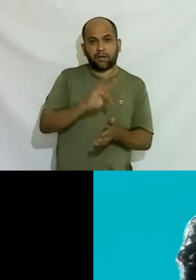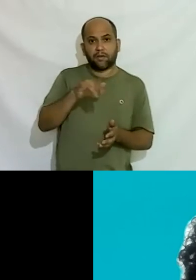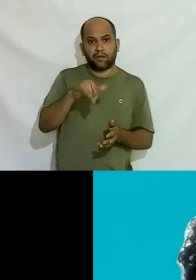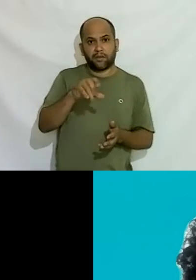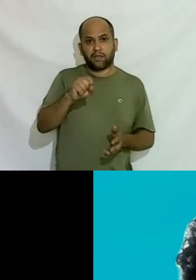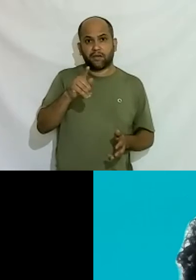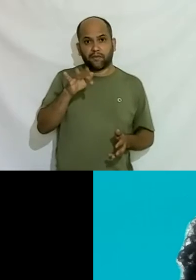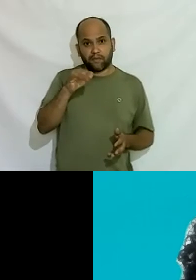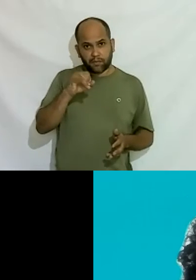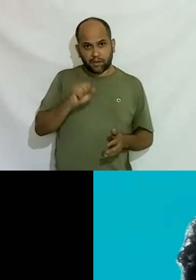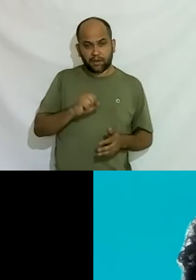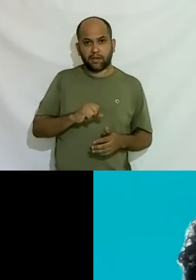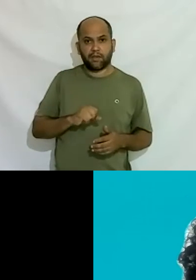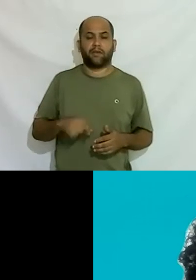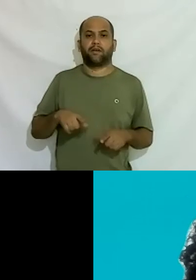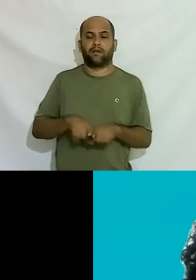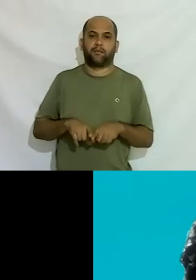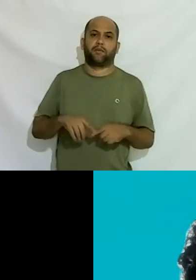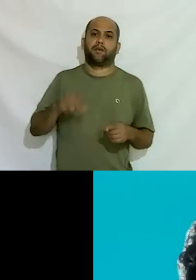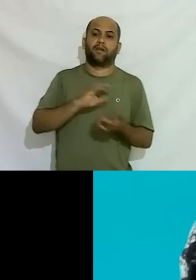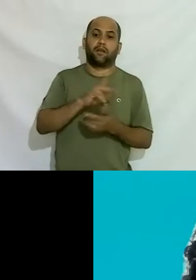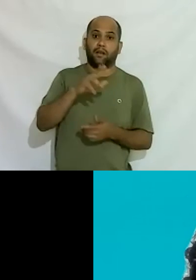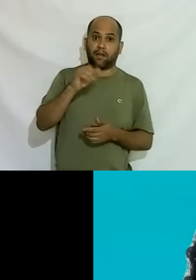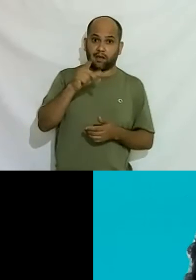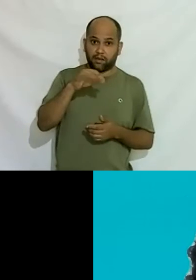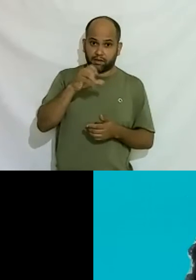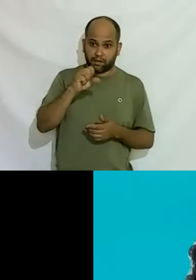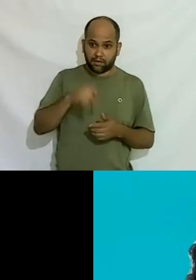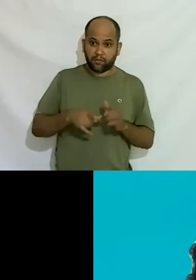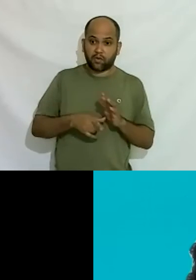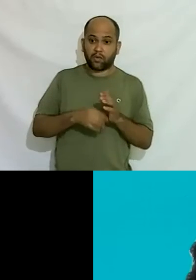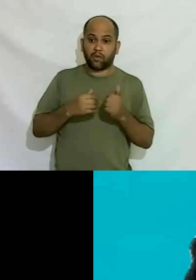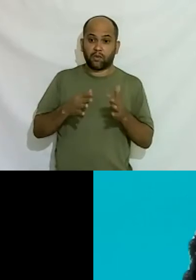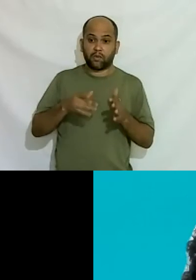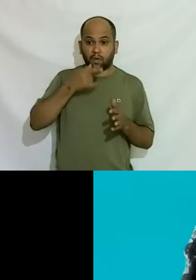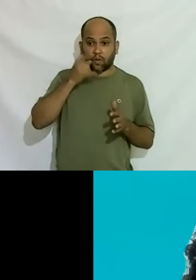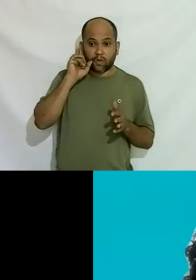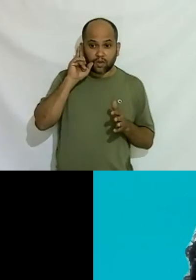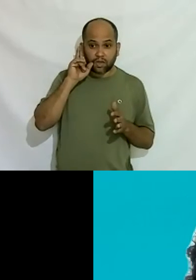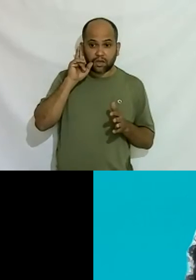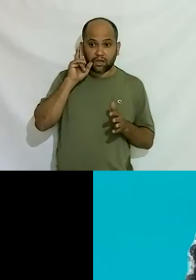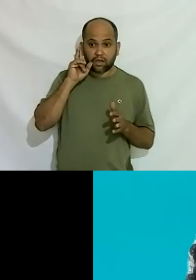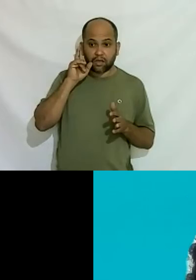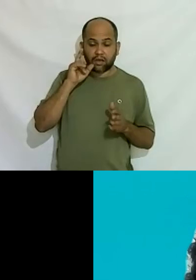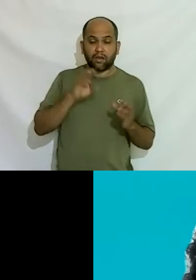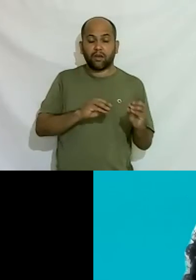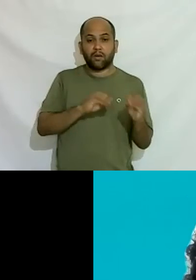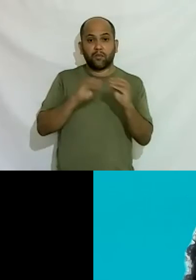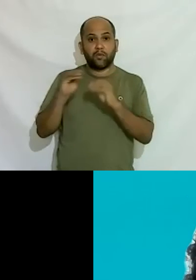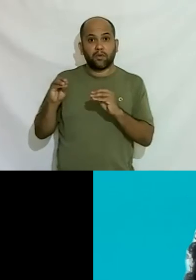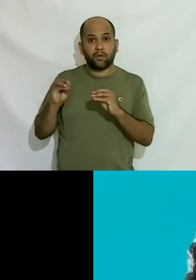crime de racismo que a partir de desde ontem deixou de ser passou a ser